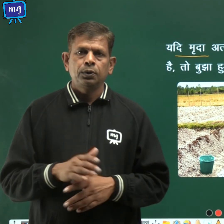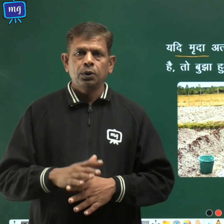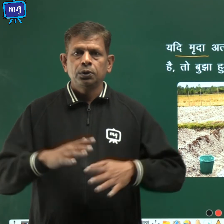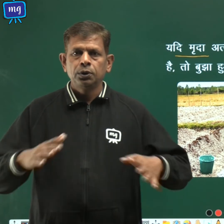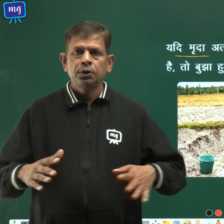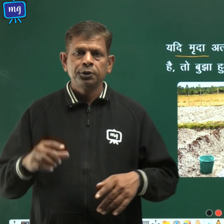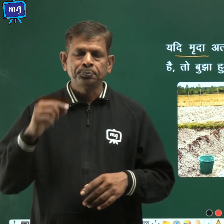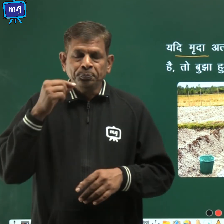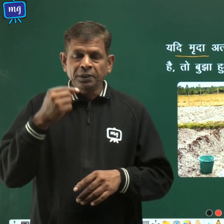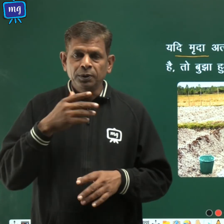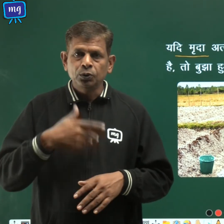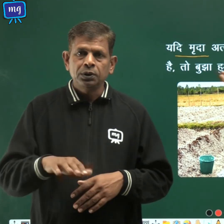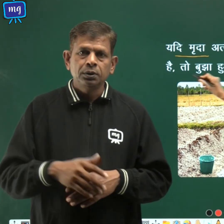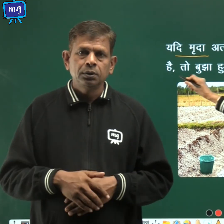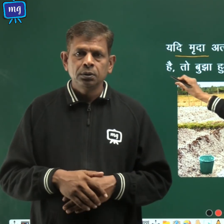अत्यधिक अम्लीय होती है